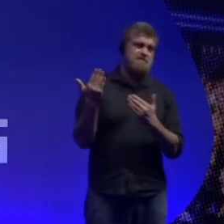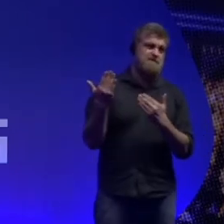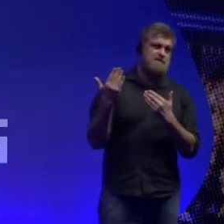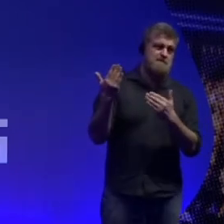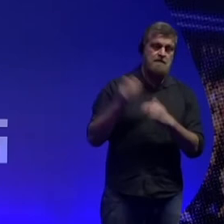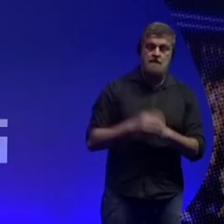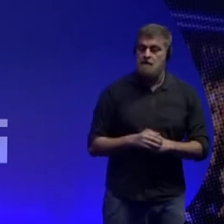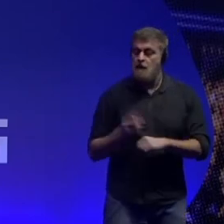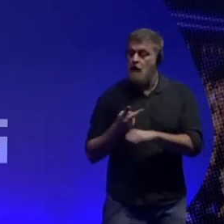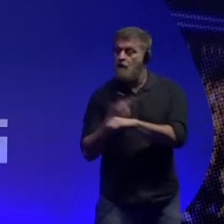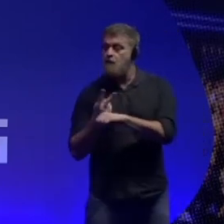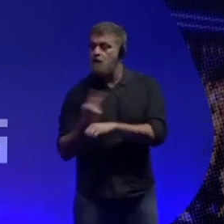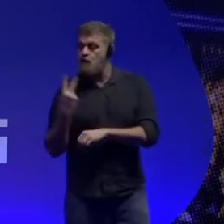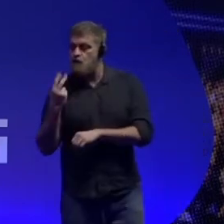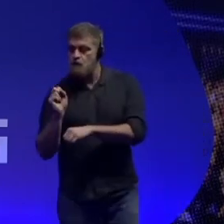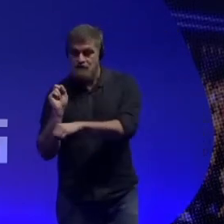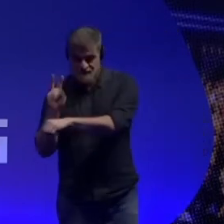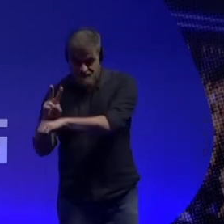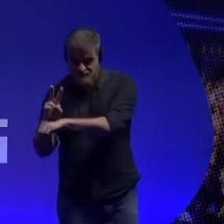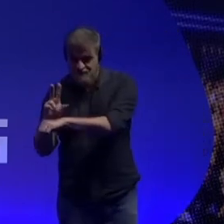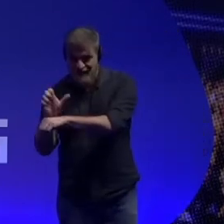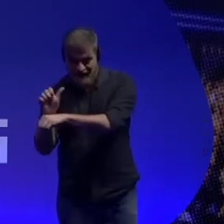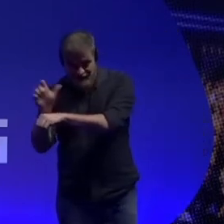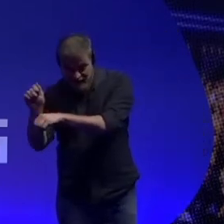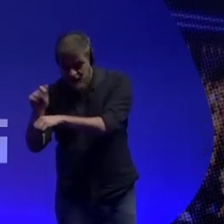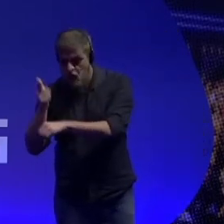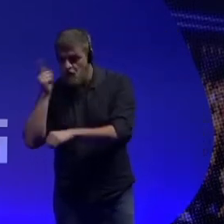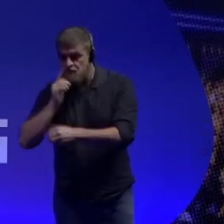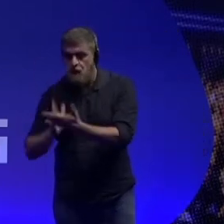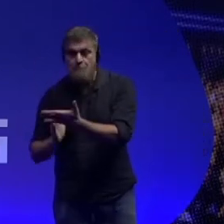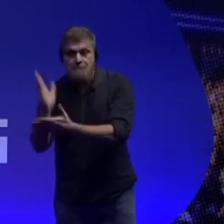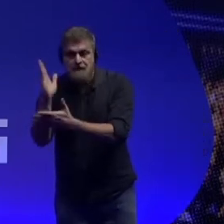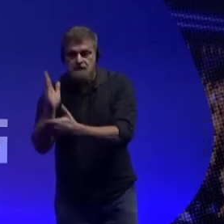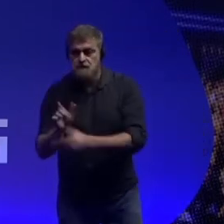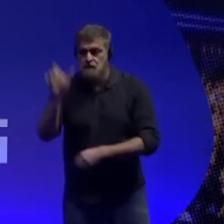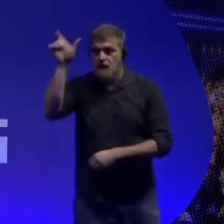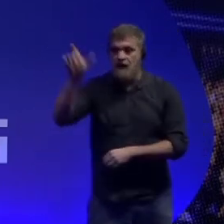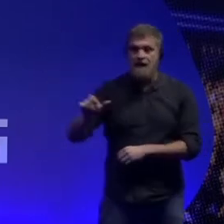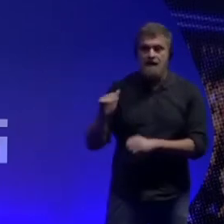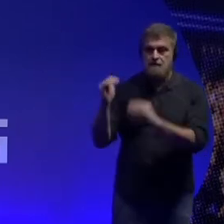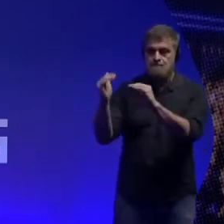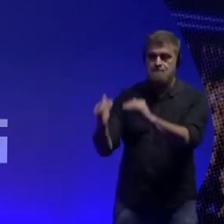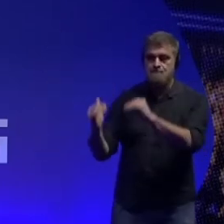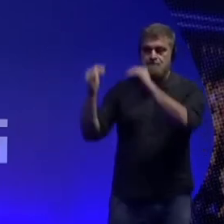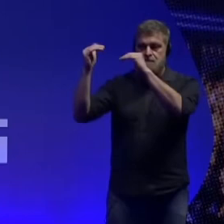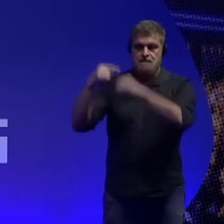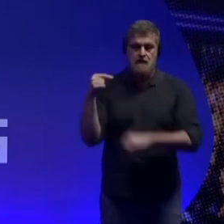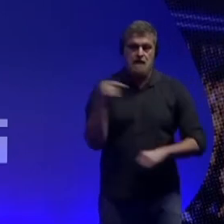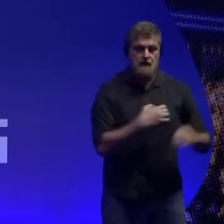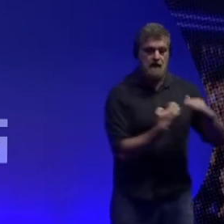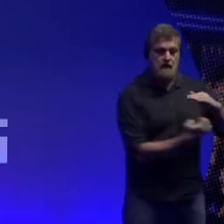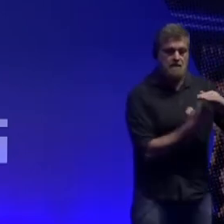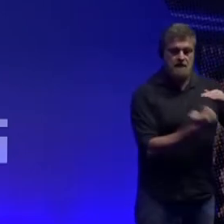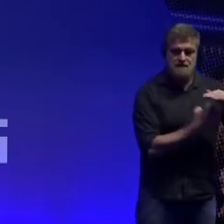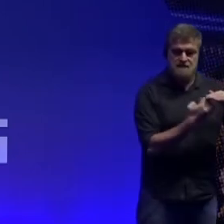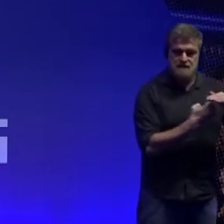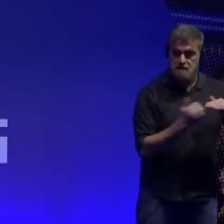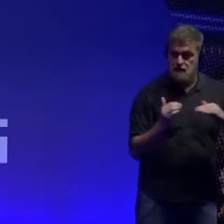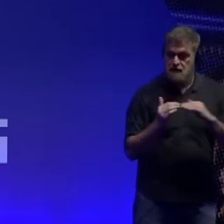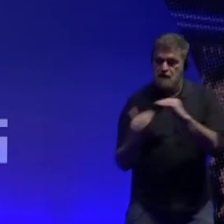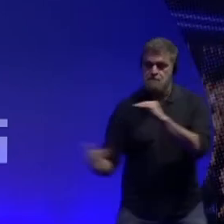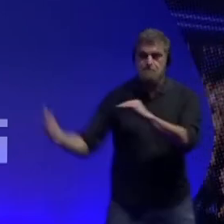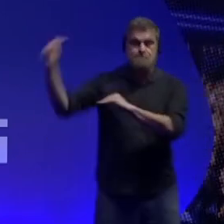para 2 vagas, passou nas 2 vagas, e para 1 das vagas era um cargo acima do que ele tinha, ele era pleno, era um cargo